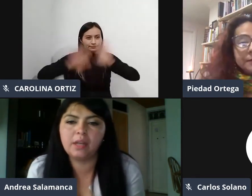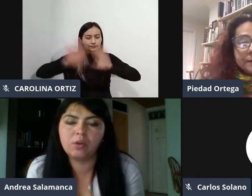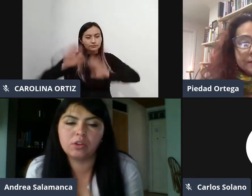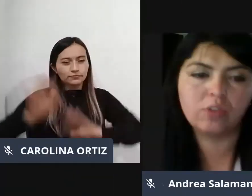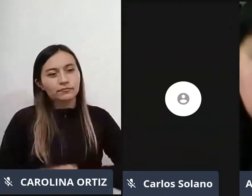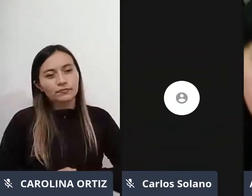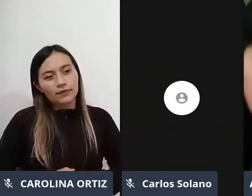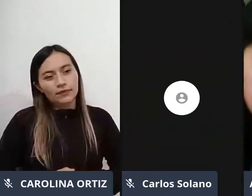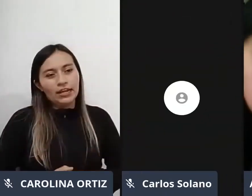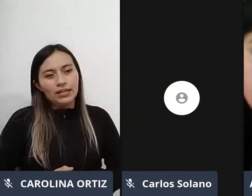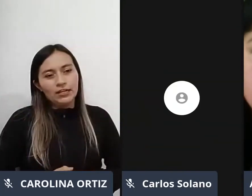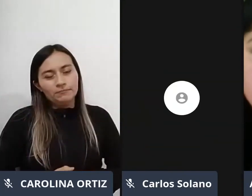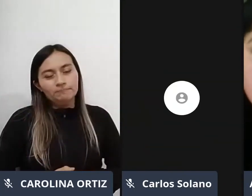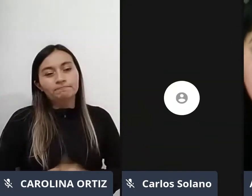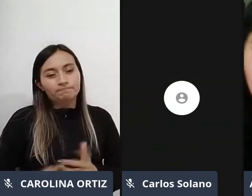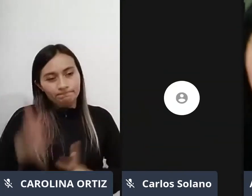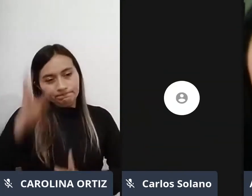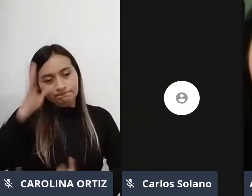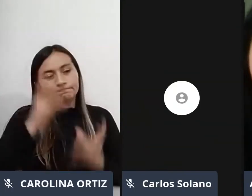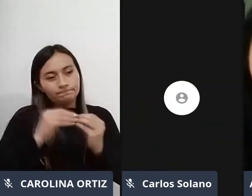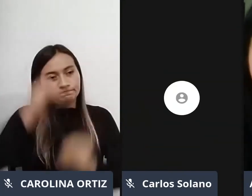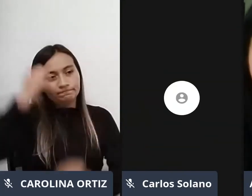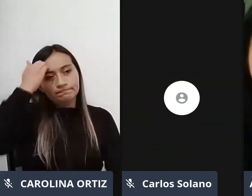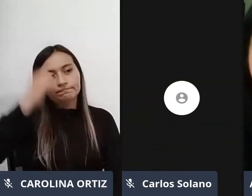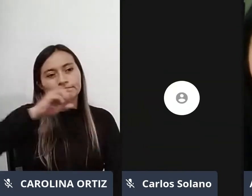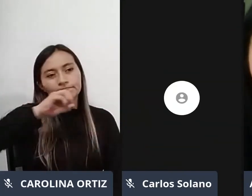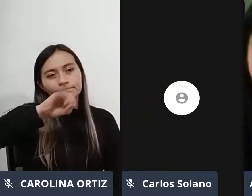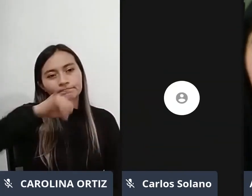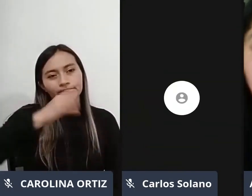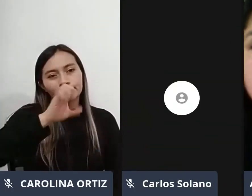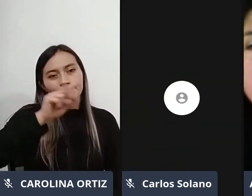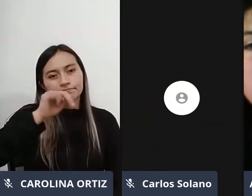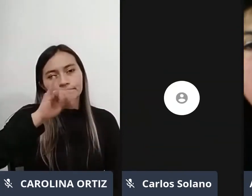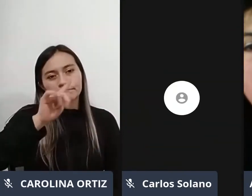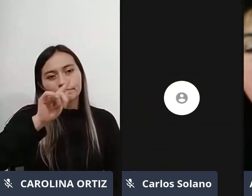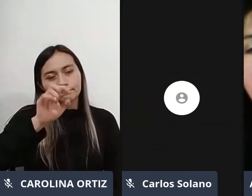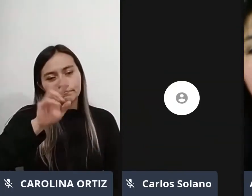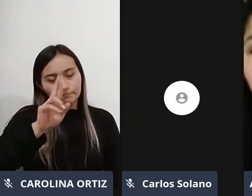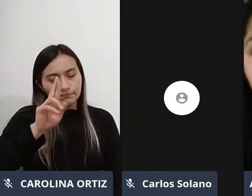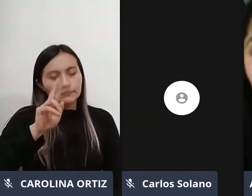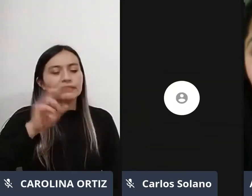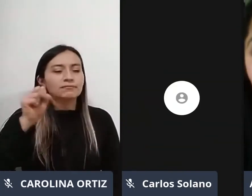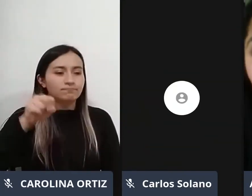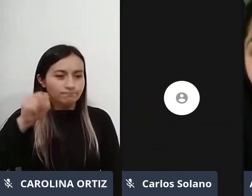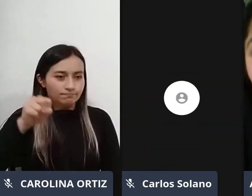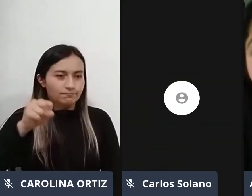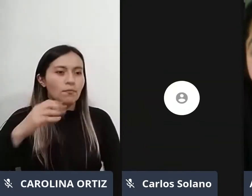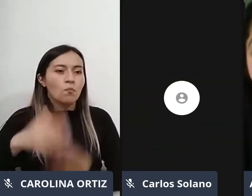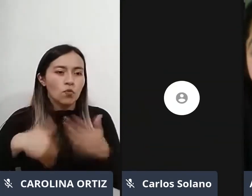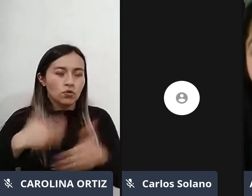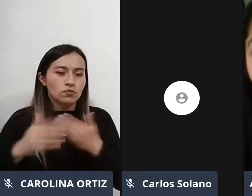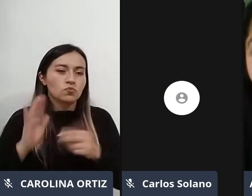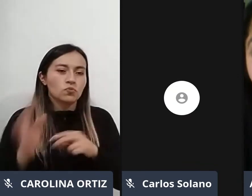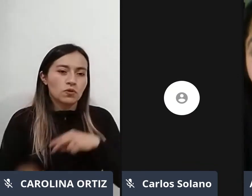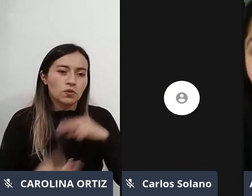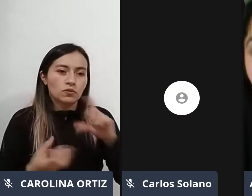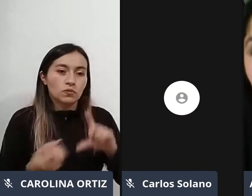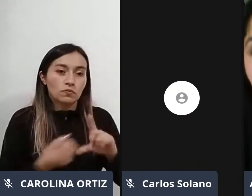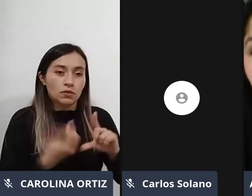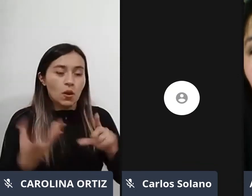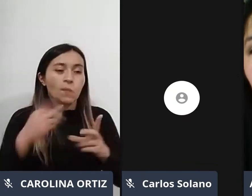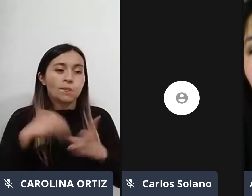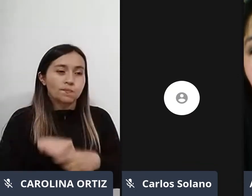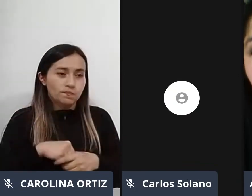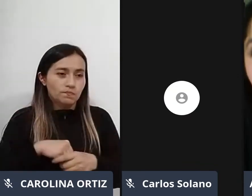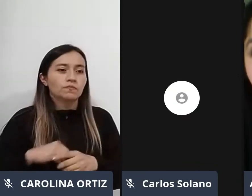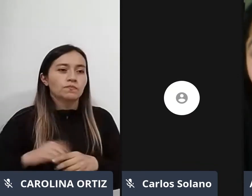obviamente, de acuerdo con la profe Jennifer, nosotros sabemos que sí hay procesos de educación popular dentro de la escuela y obviamente de